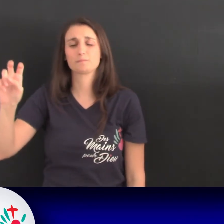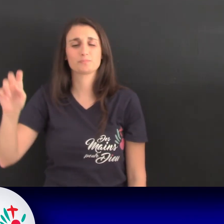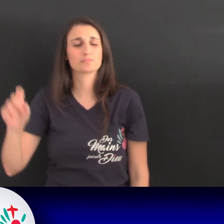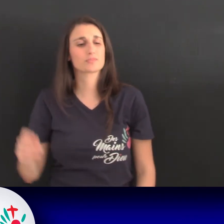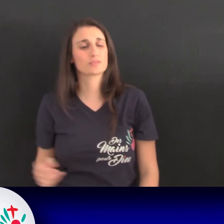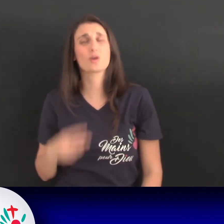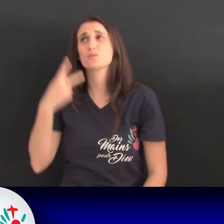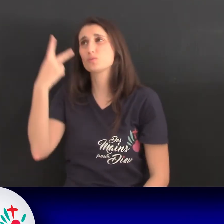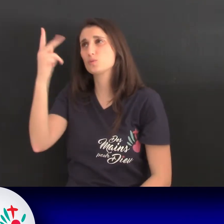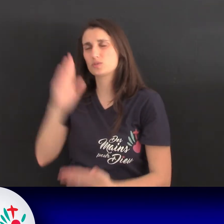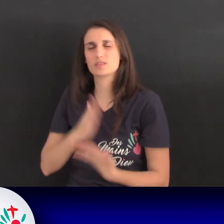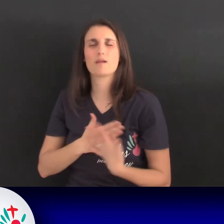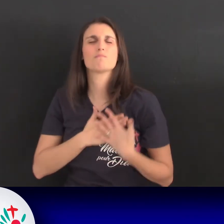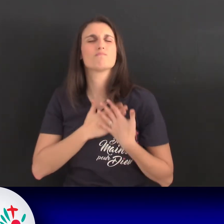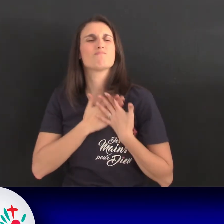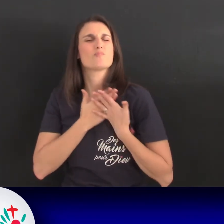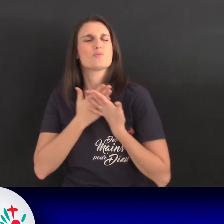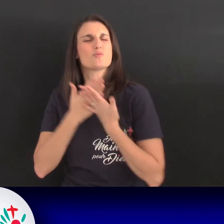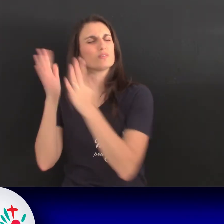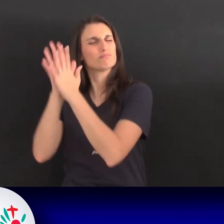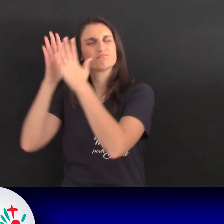croix. Grand est